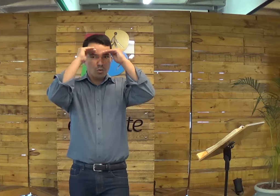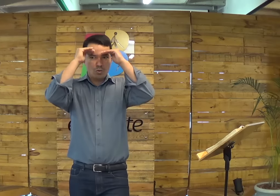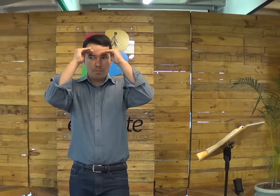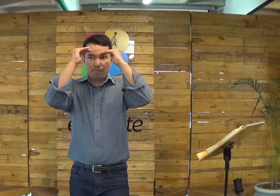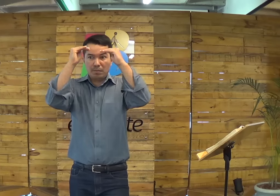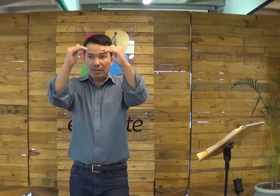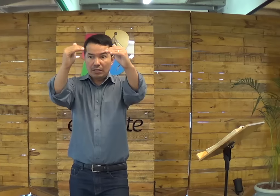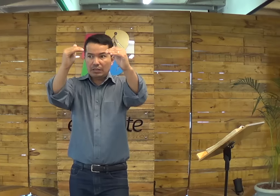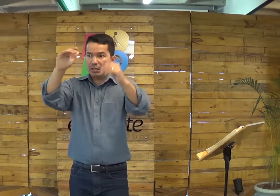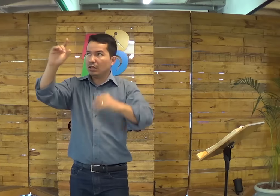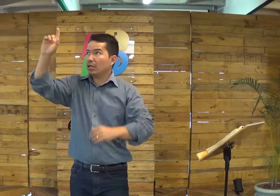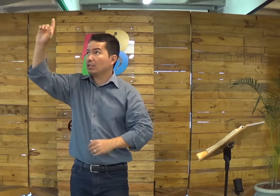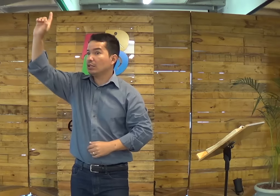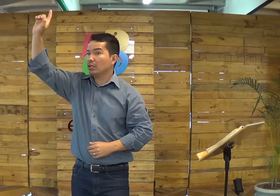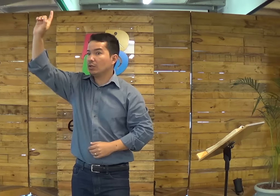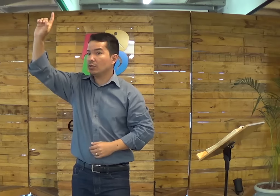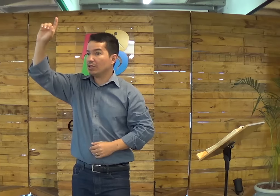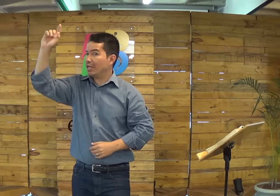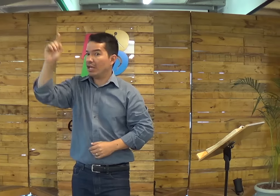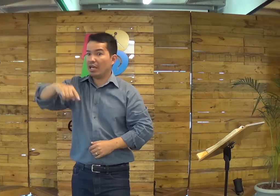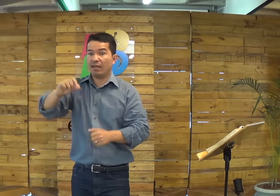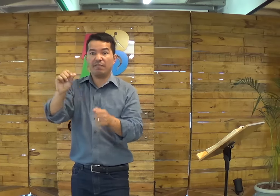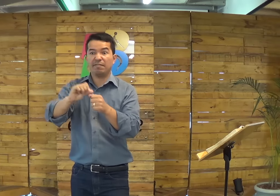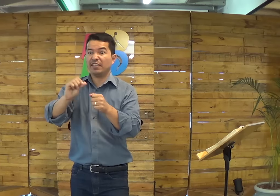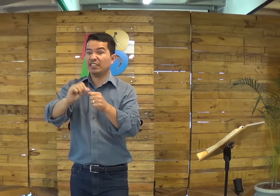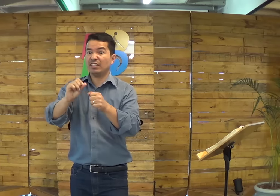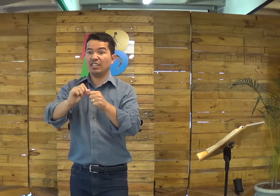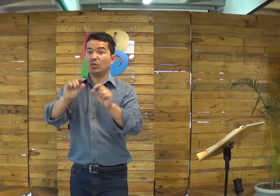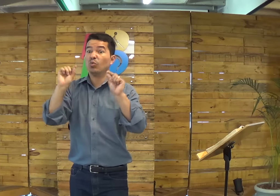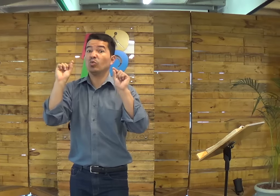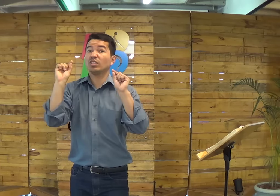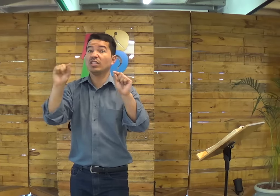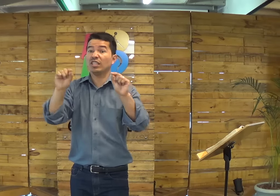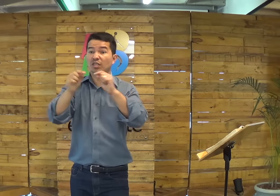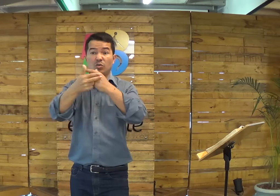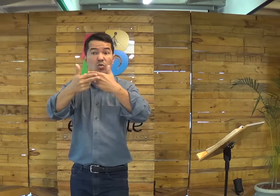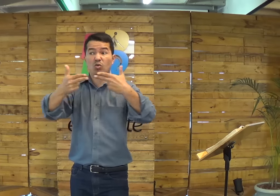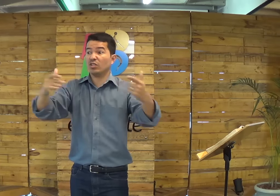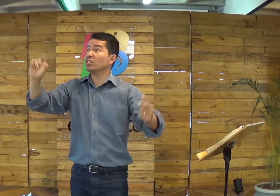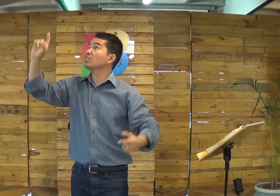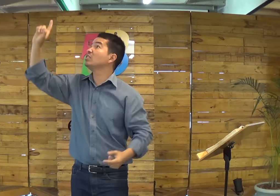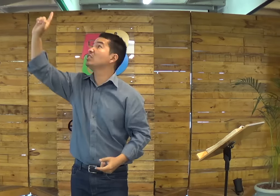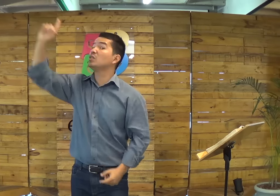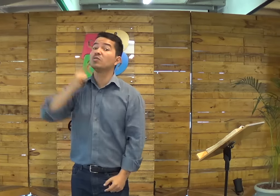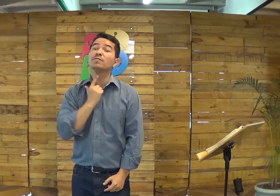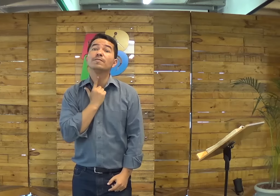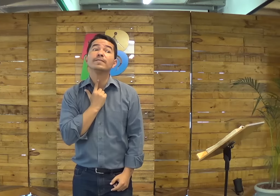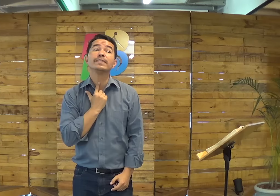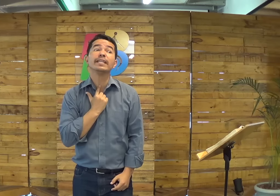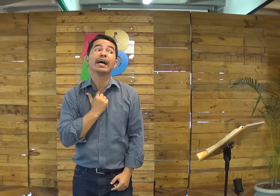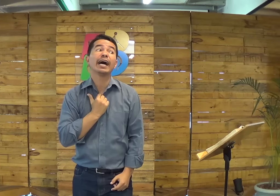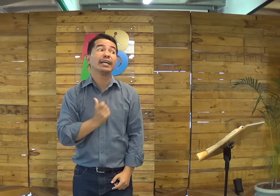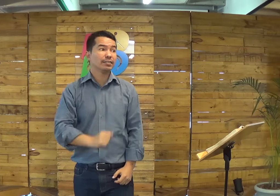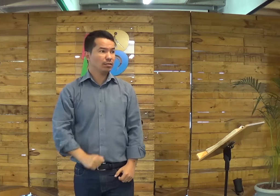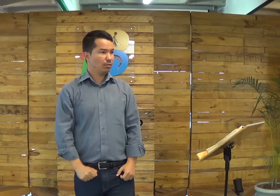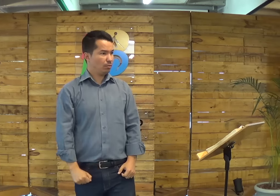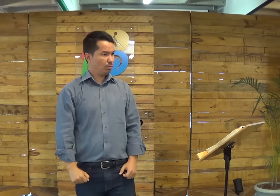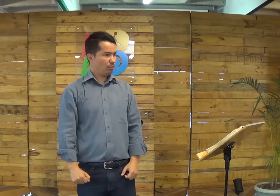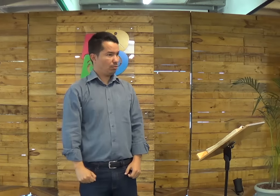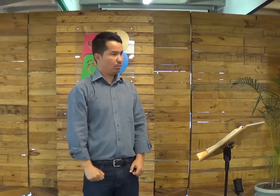só obedeçam a Deus e o que que é fazer é fazer a vontade